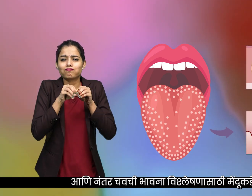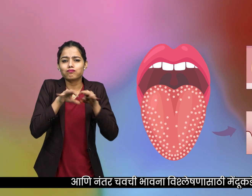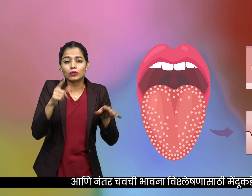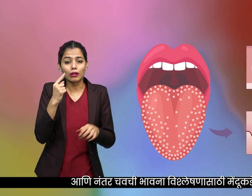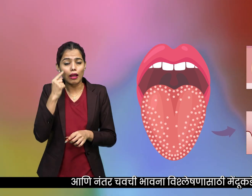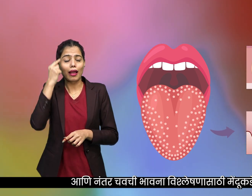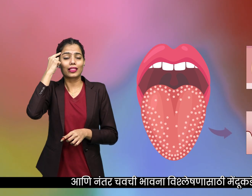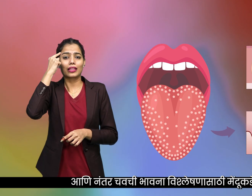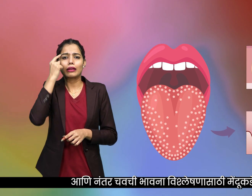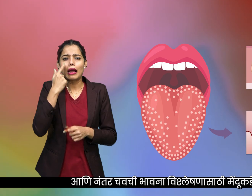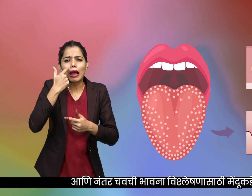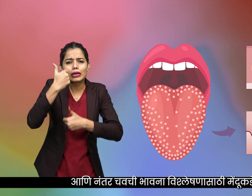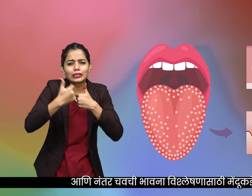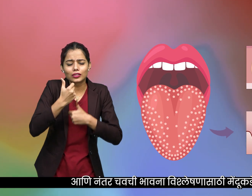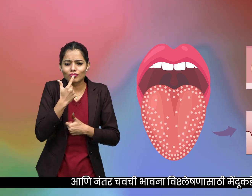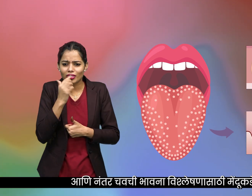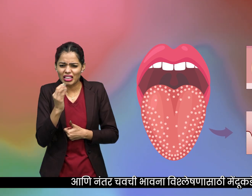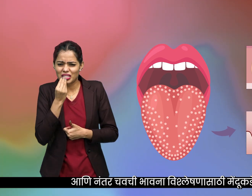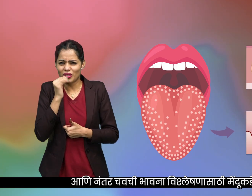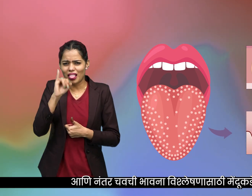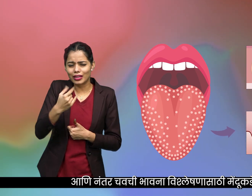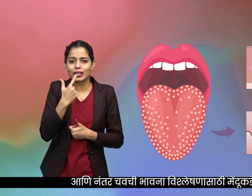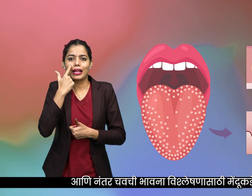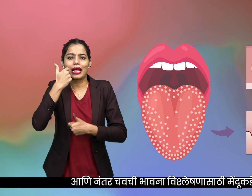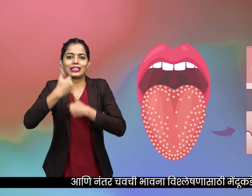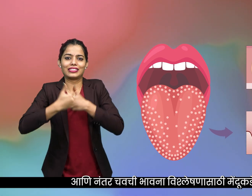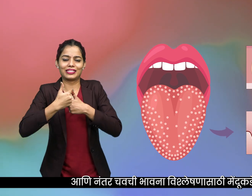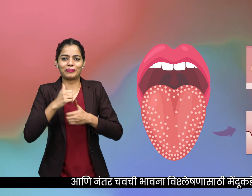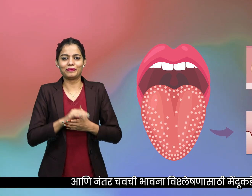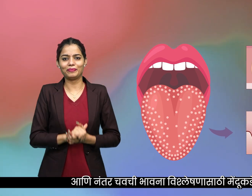आणि नंतर चवची भावना विश्लेषणासाठी मेंदूकडे नेली जाते.